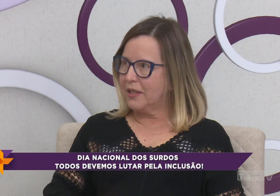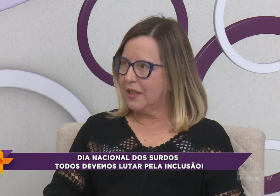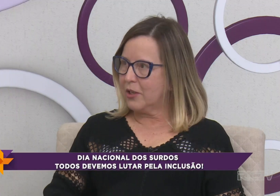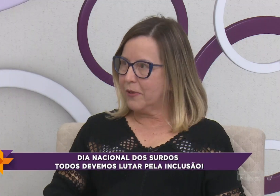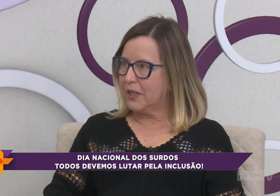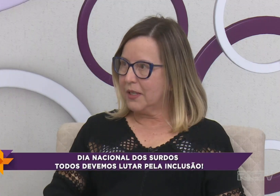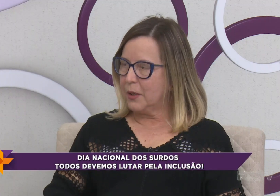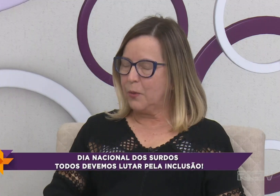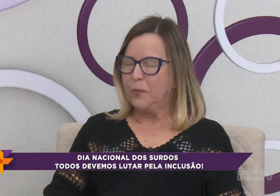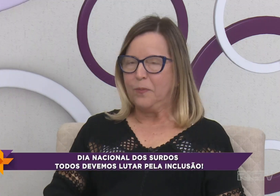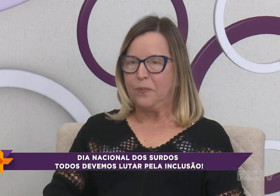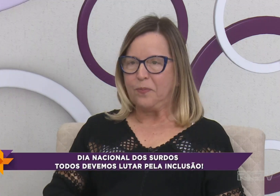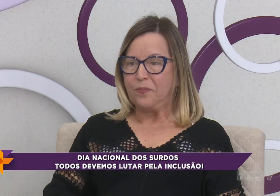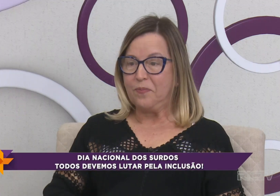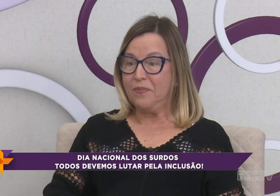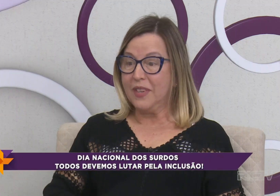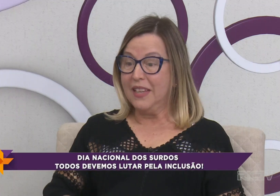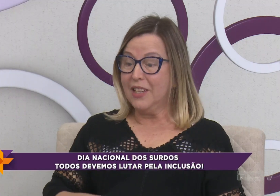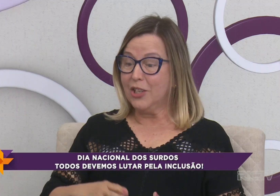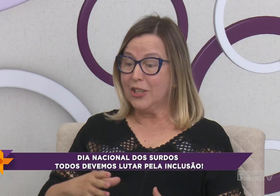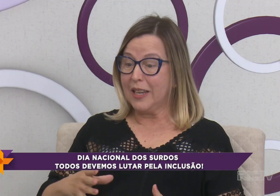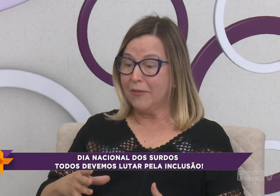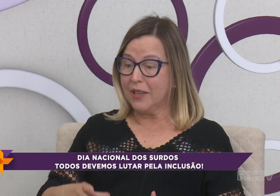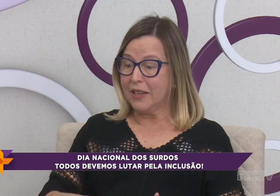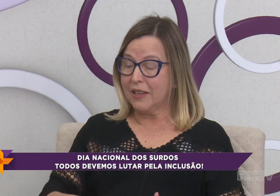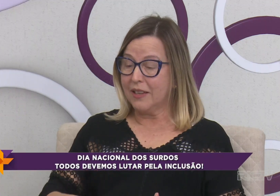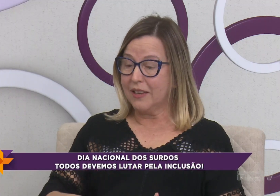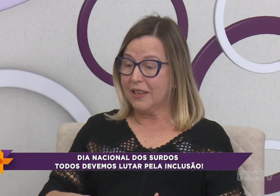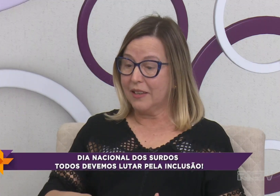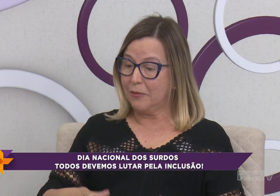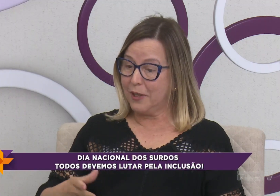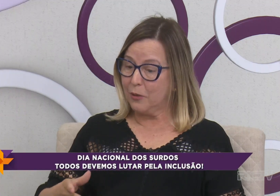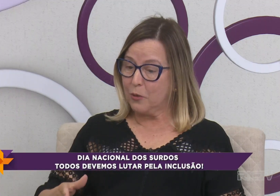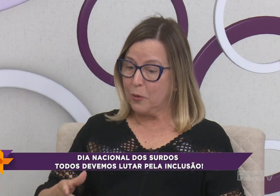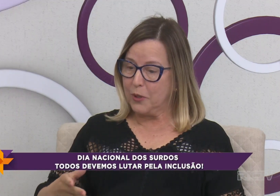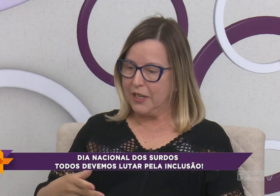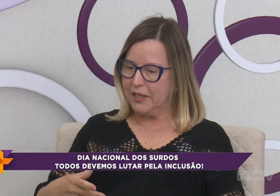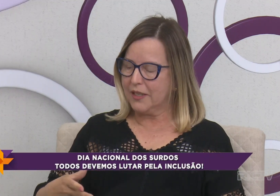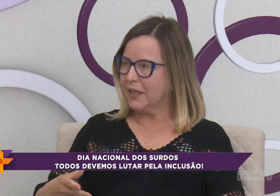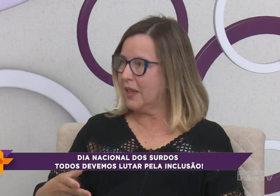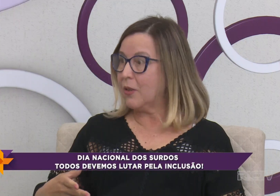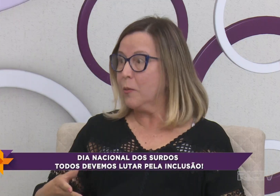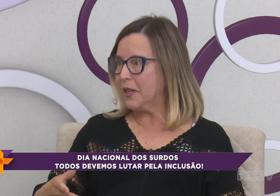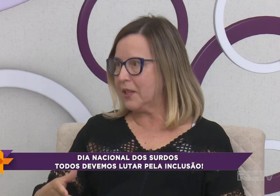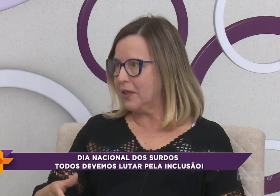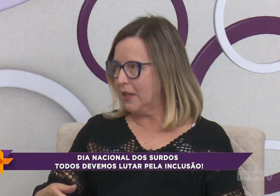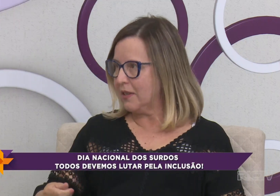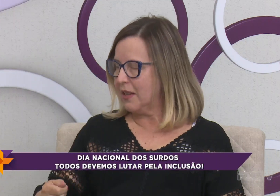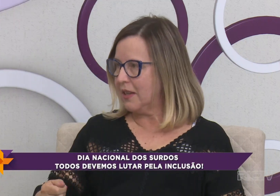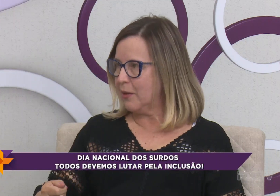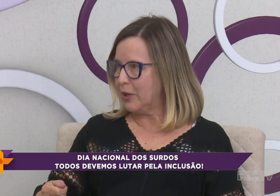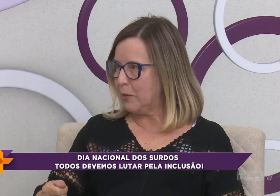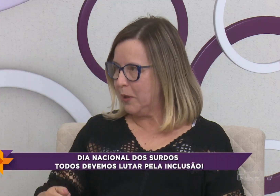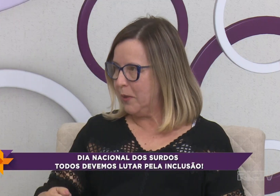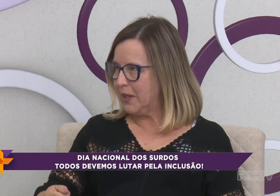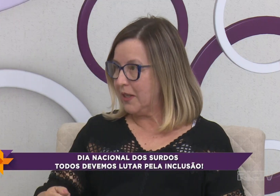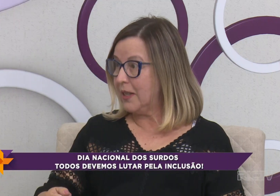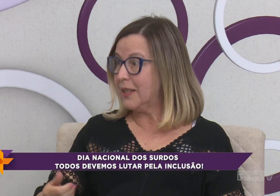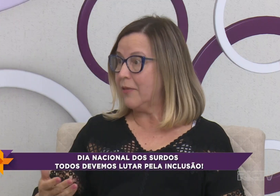até já faleceu. E a gente estava vendo como que eles têm, a compreensão deles na linguagem bíblica. E ele estava